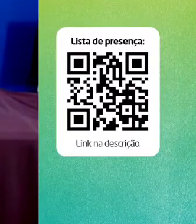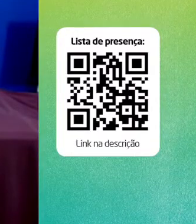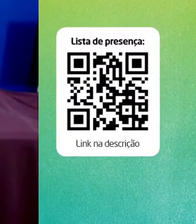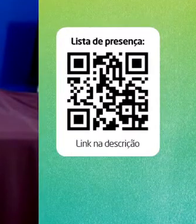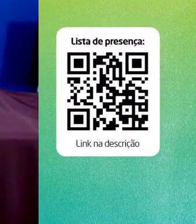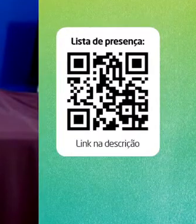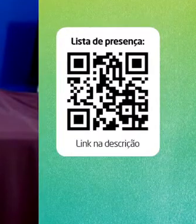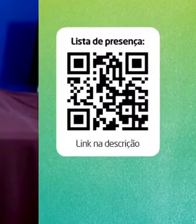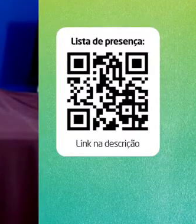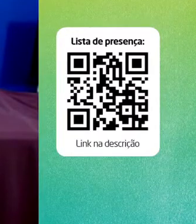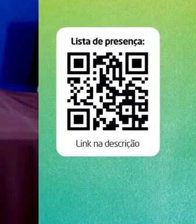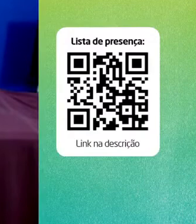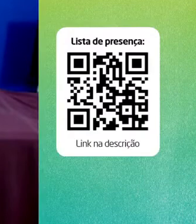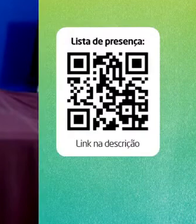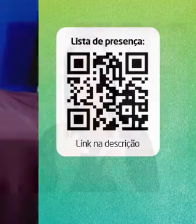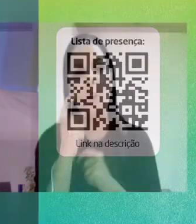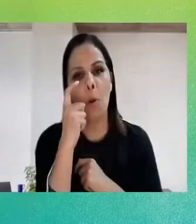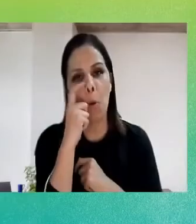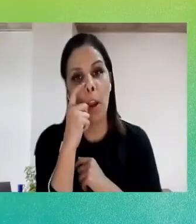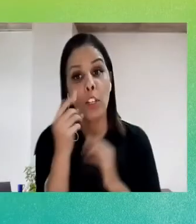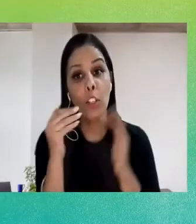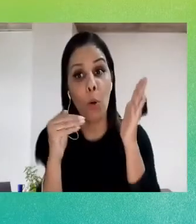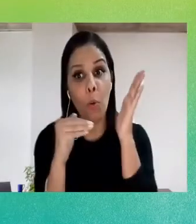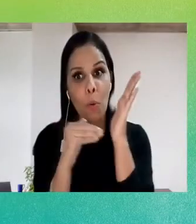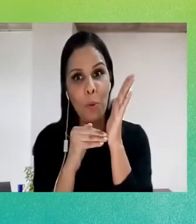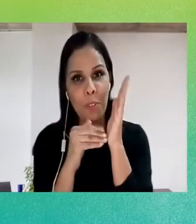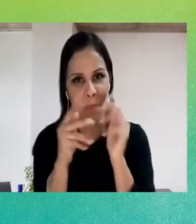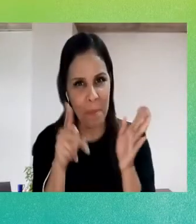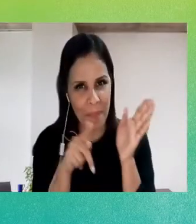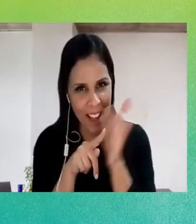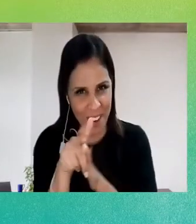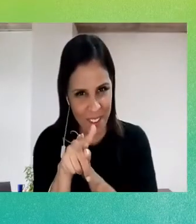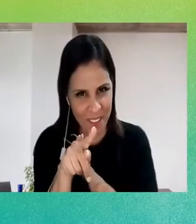Professora, eu vou fazer a última pergunta.